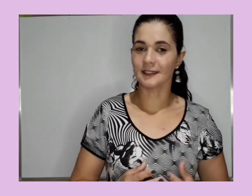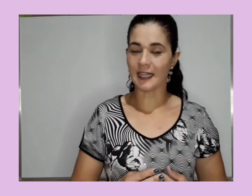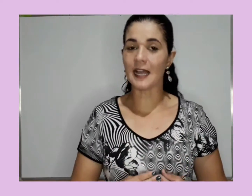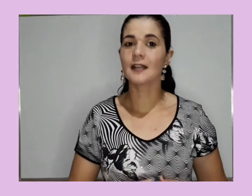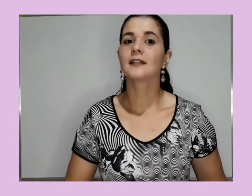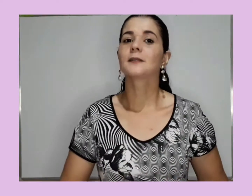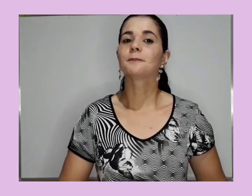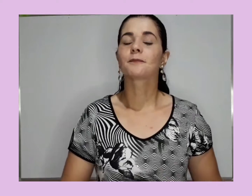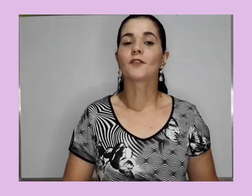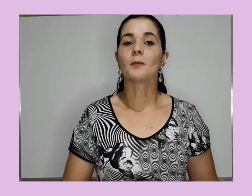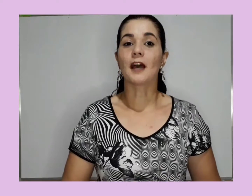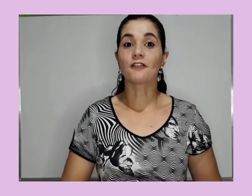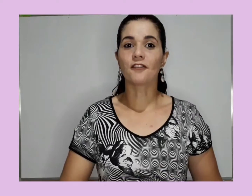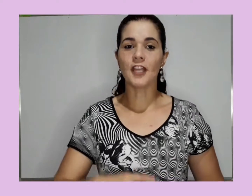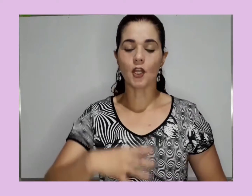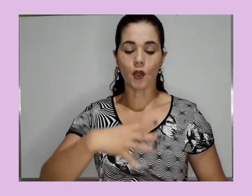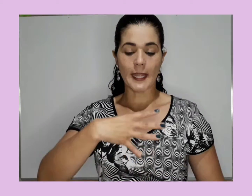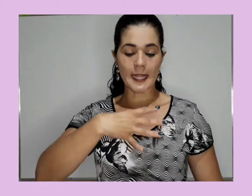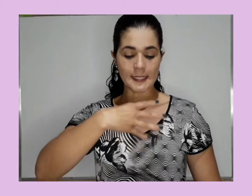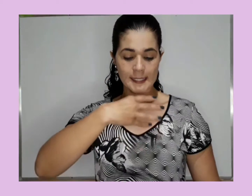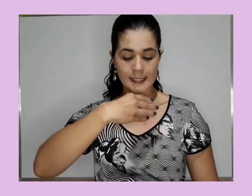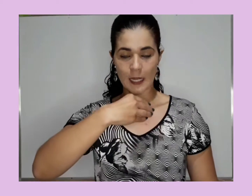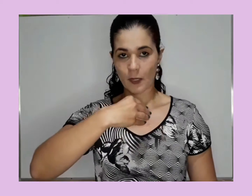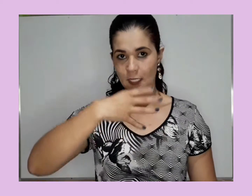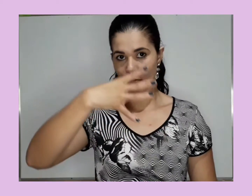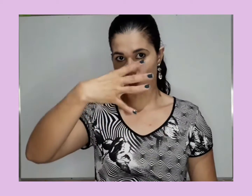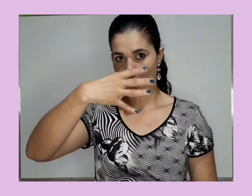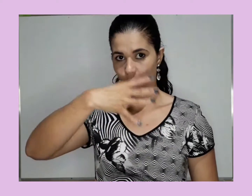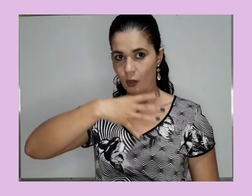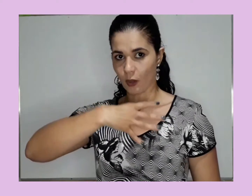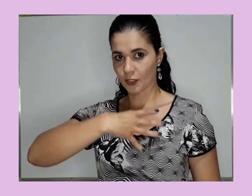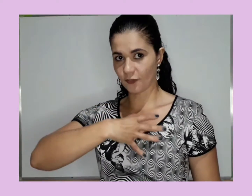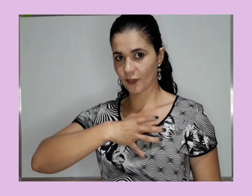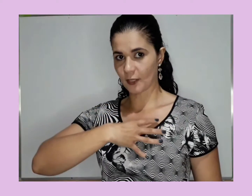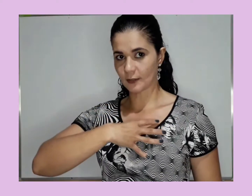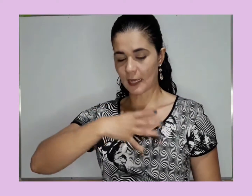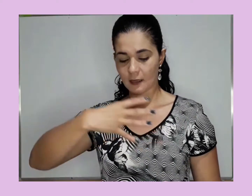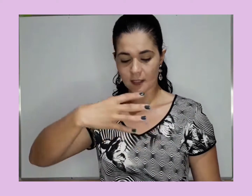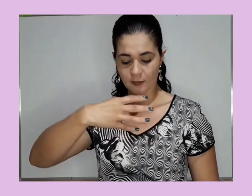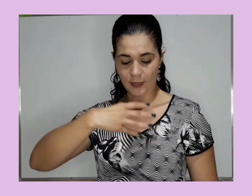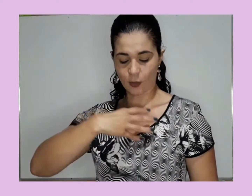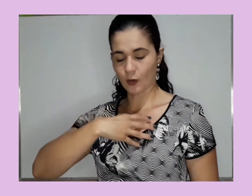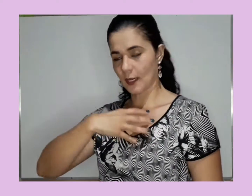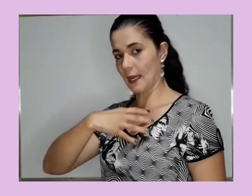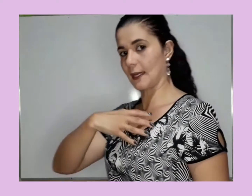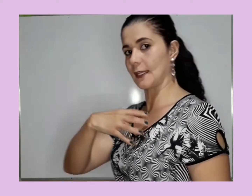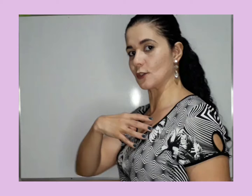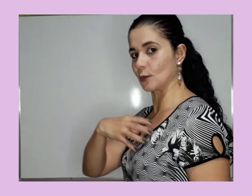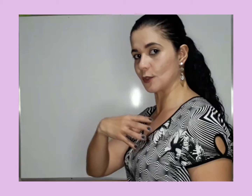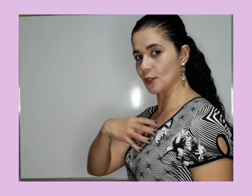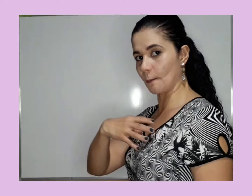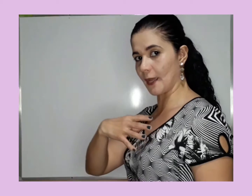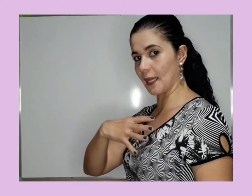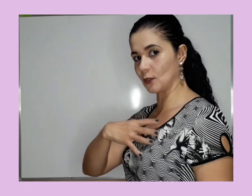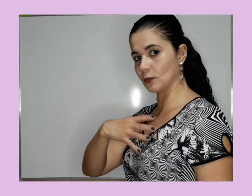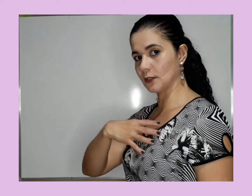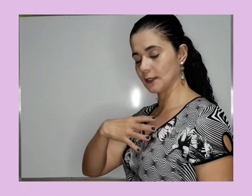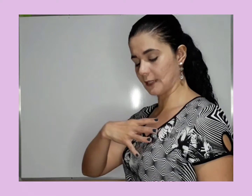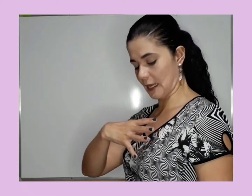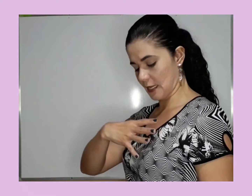tá? Vamos lá, filho, ó, esse sinal aqui, ó, de filho, tá? Você vai colocar aqui sobre o seu peito, tá? E